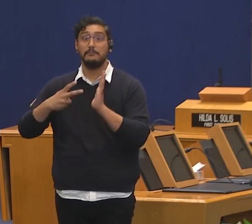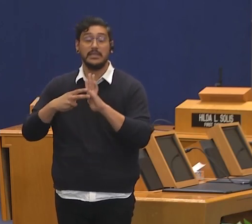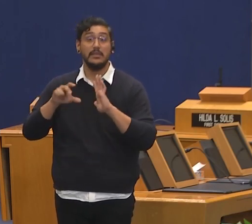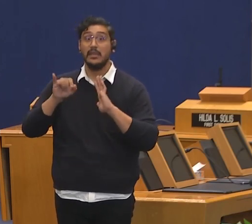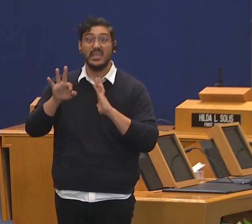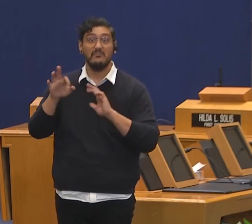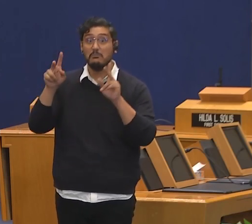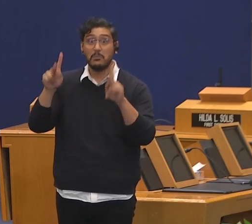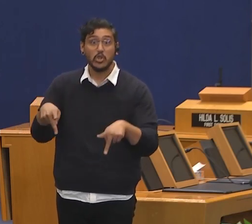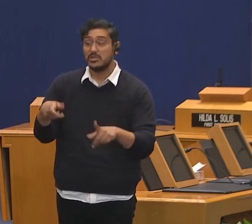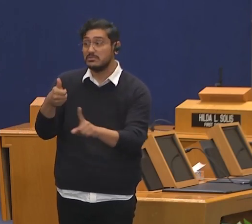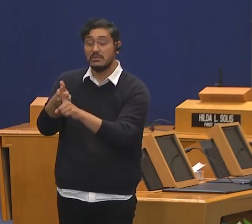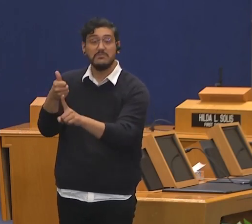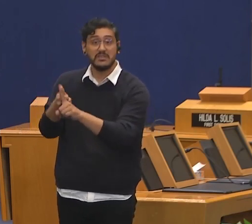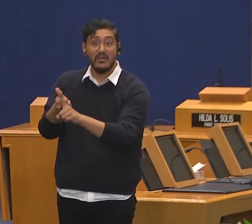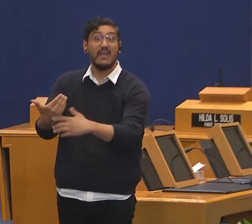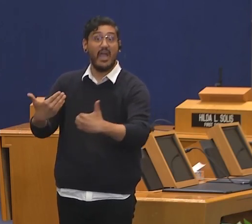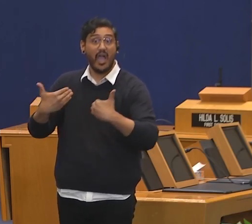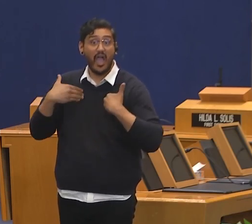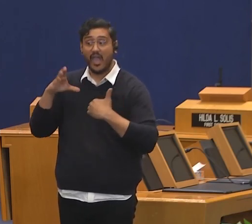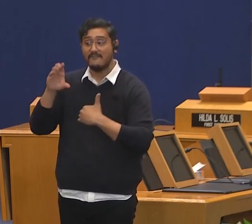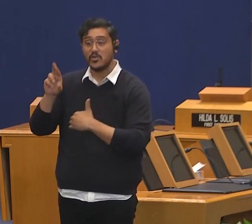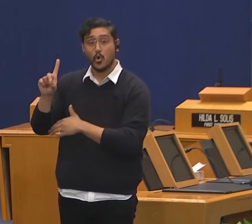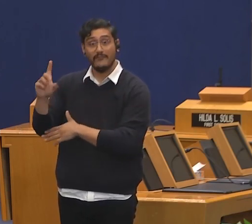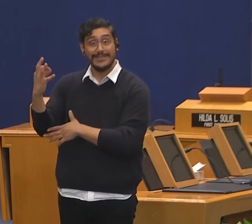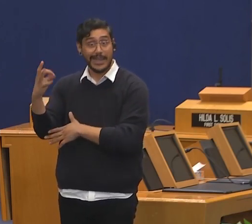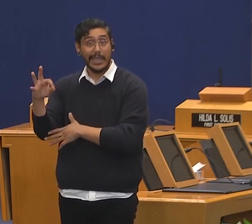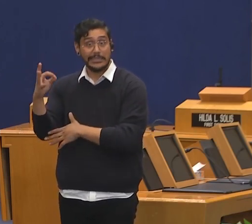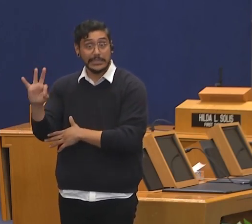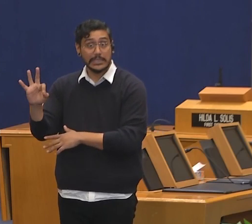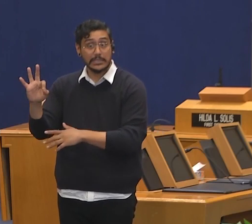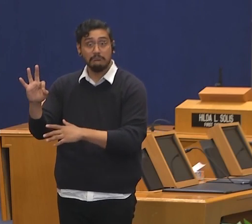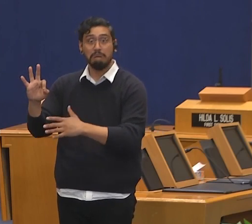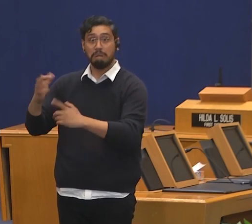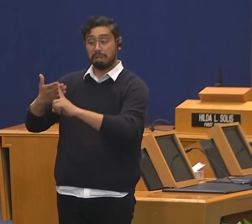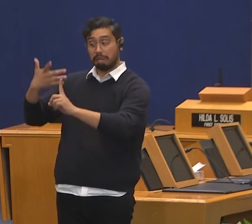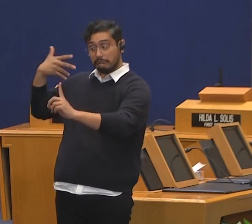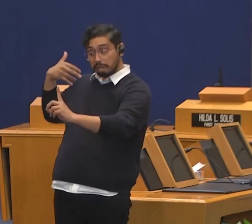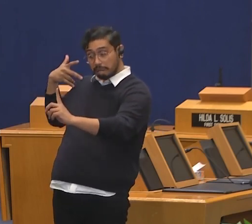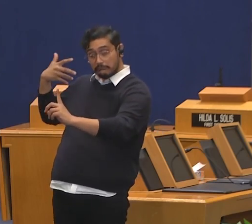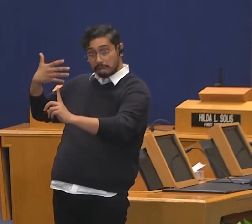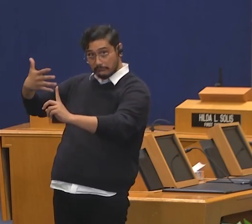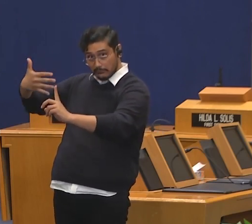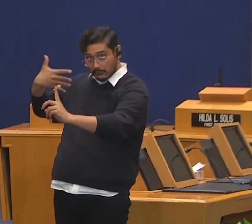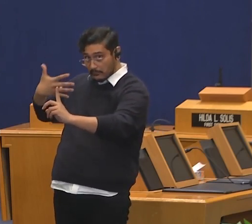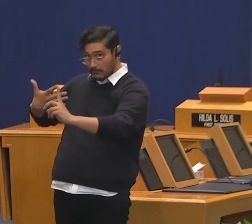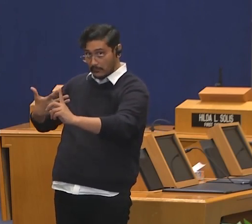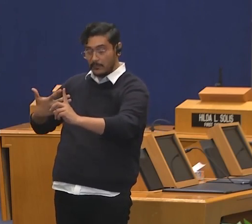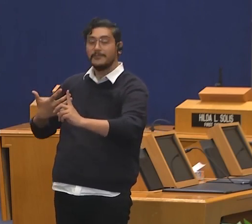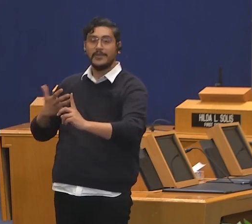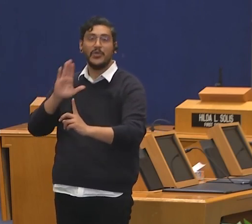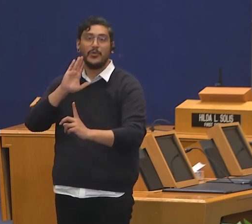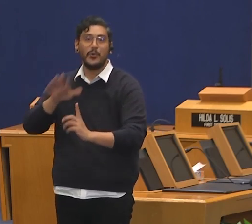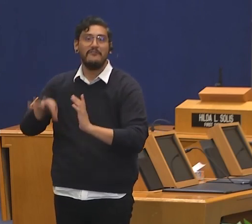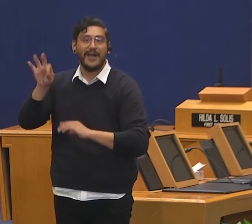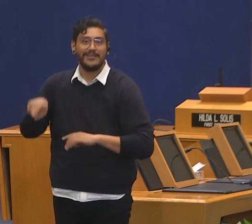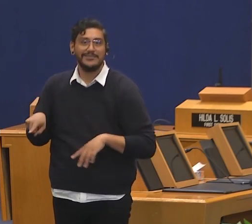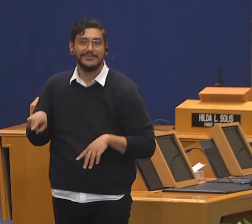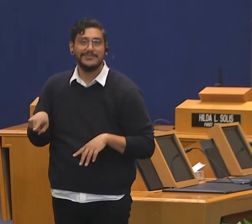COVID-19. La prueba no detecta si el virus está actualmente en su cuerpo. Solo muestra si su